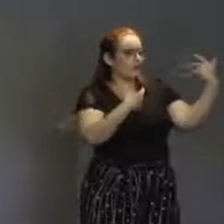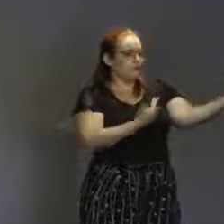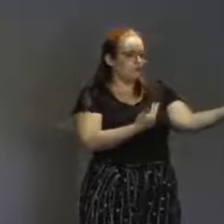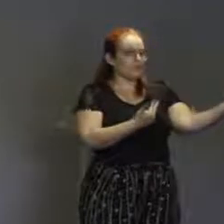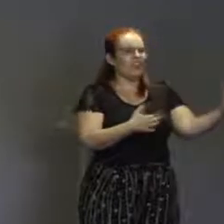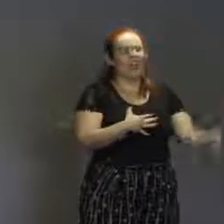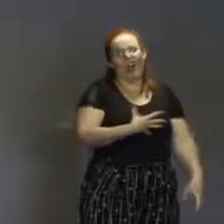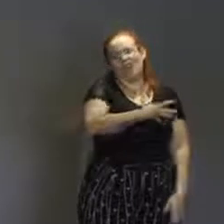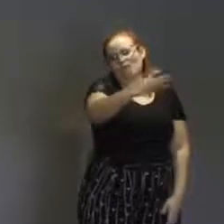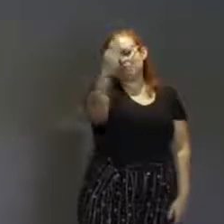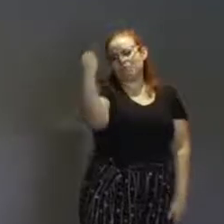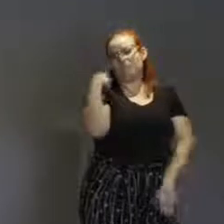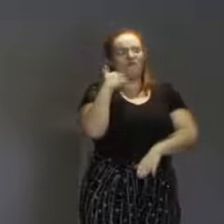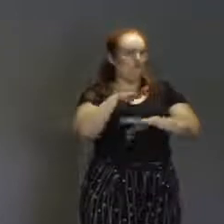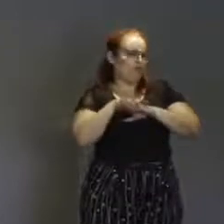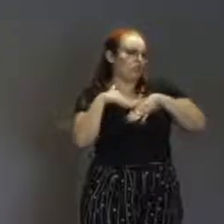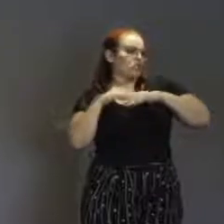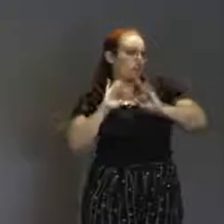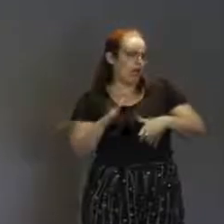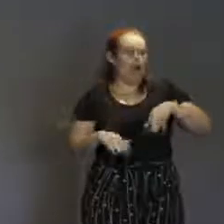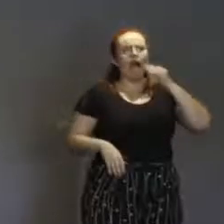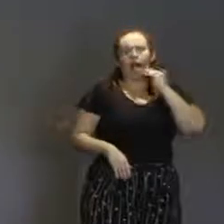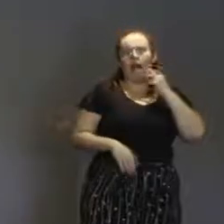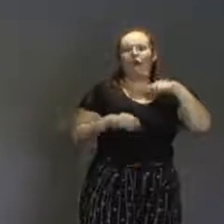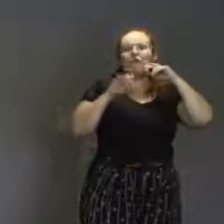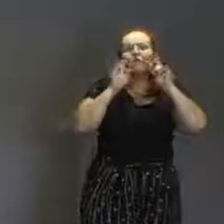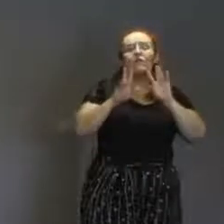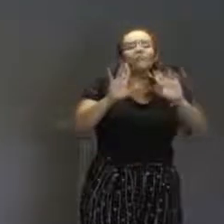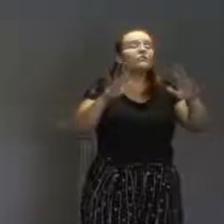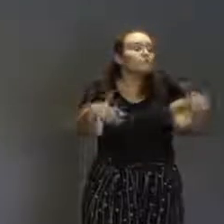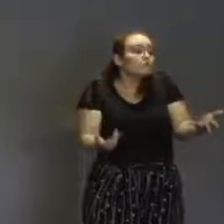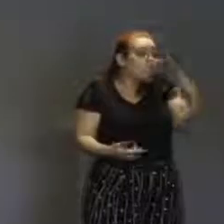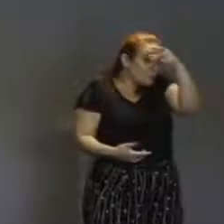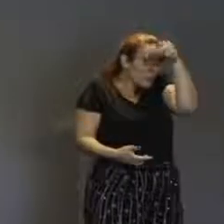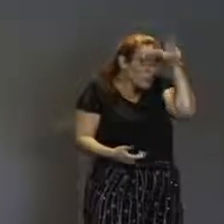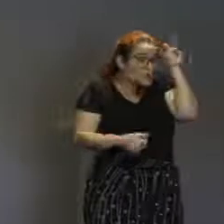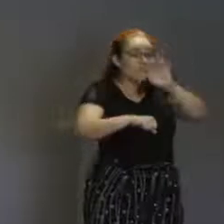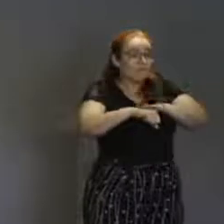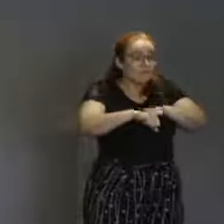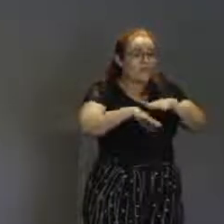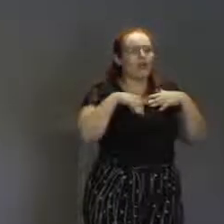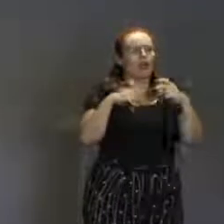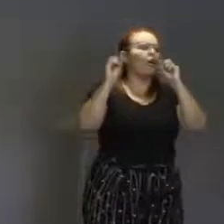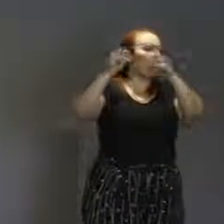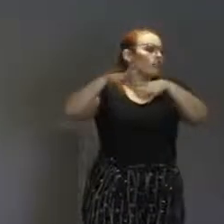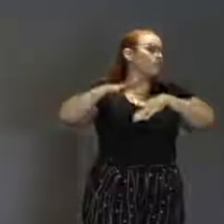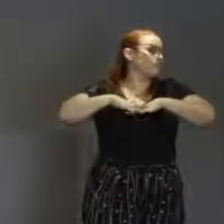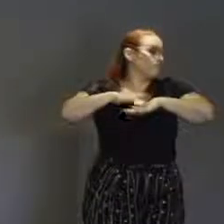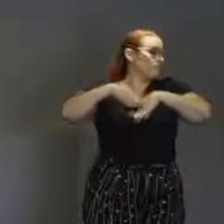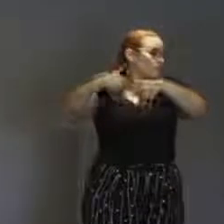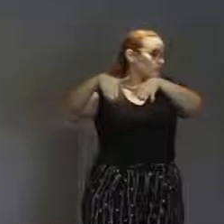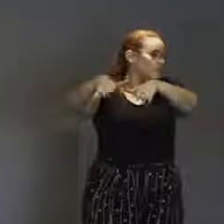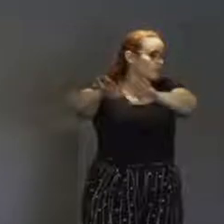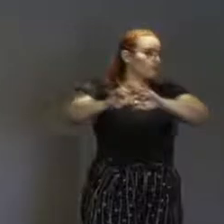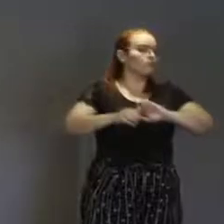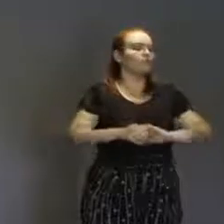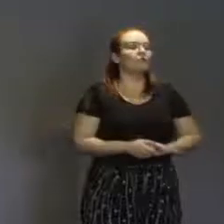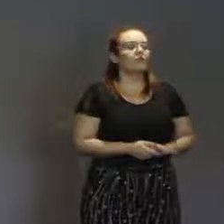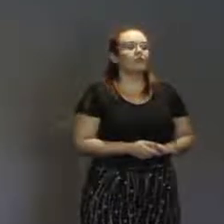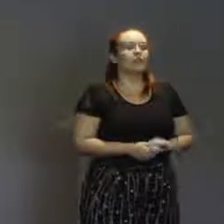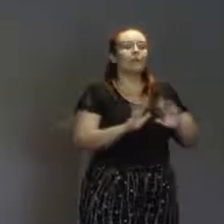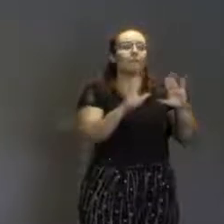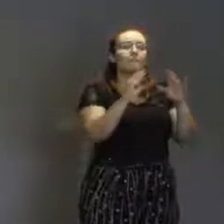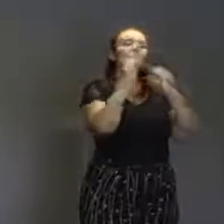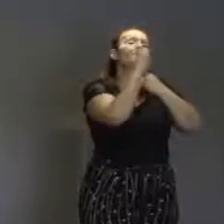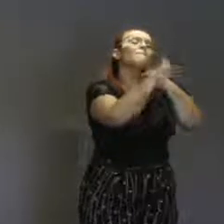monte já fez, a gente já testou, a gente já viu, isso daí está ok. Então, se uma prefeitura faz assim, está ok, deixa fazer. Né? Mas como é que a gente